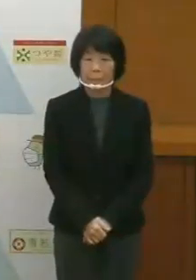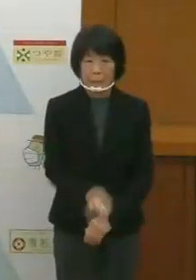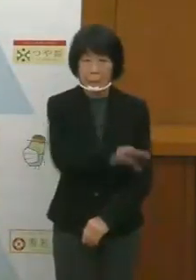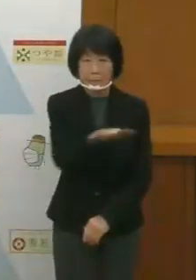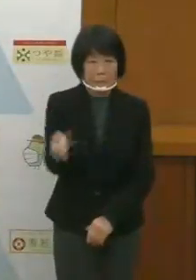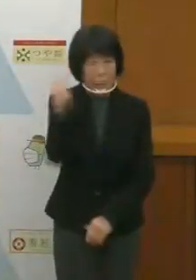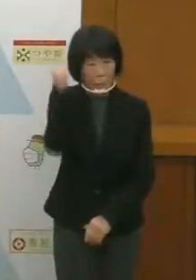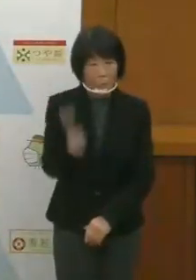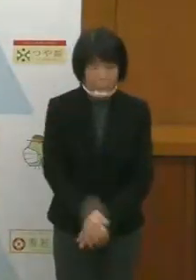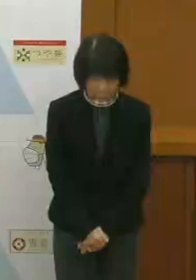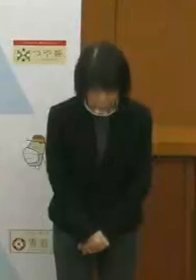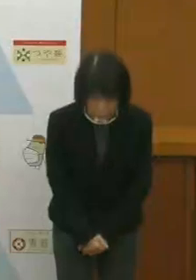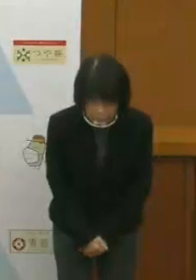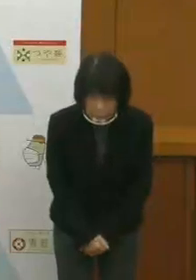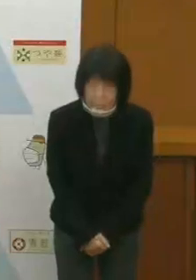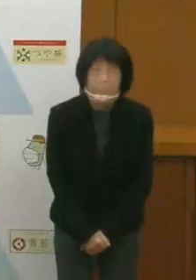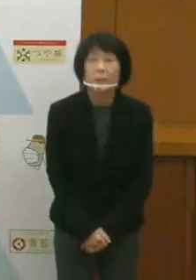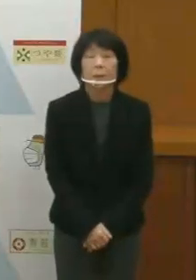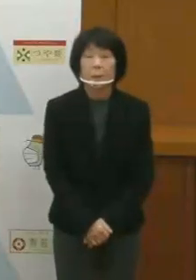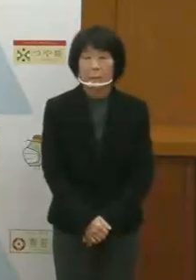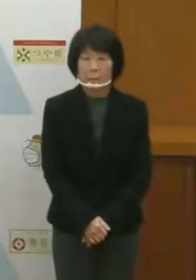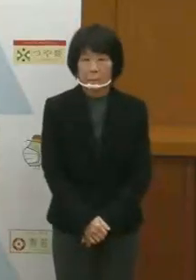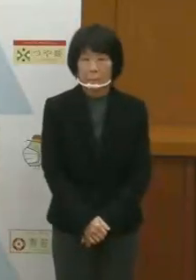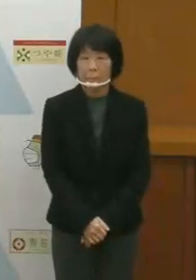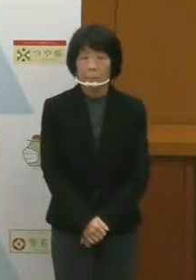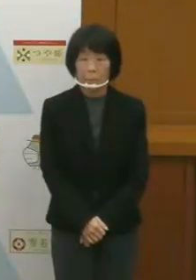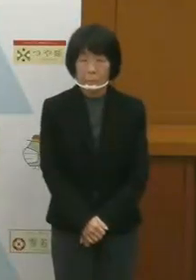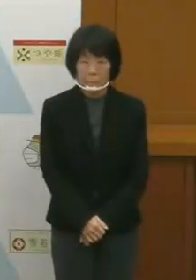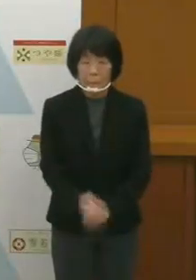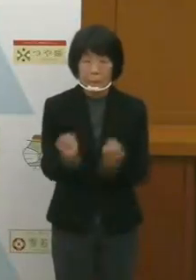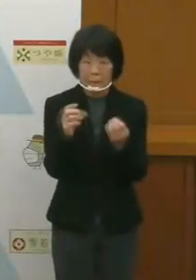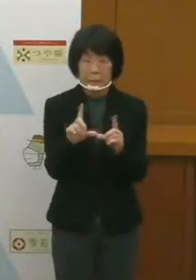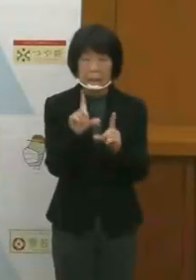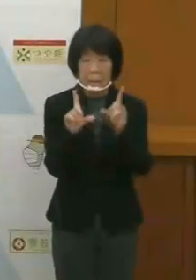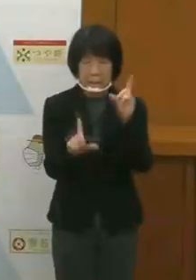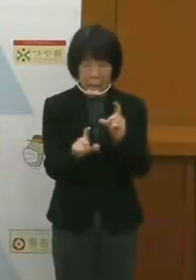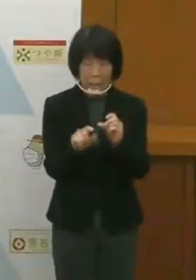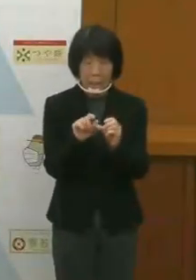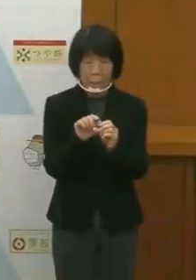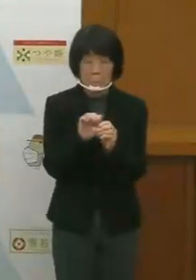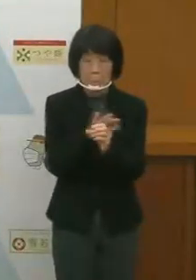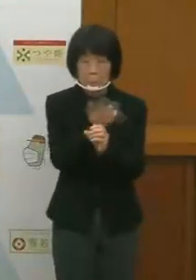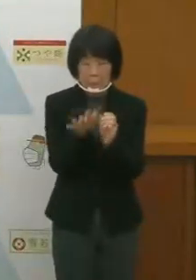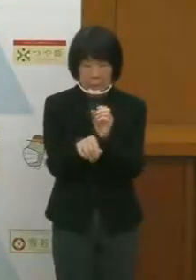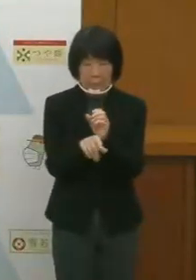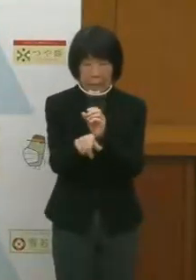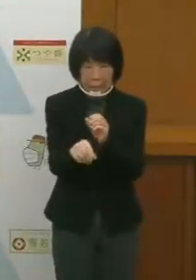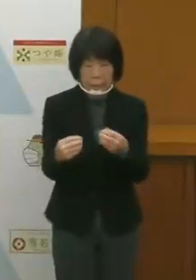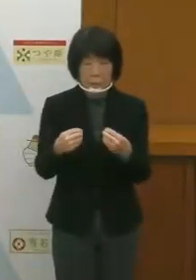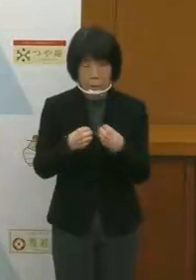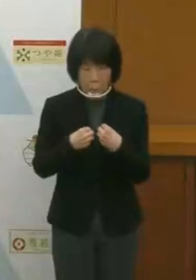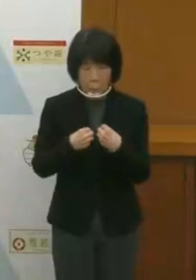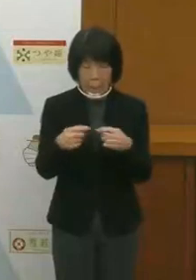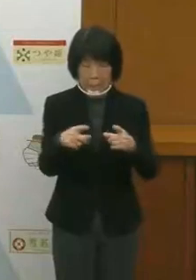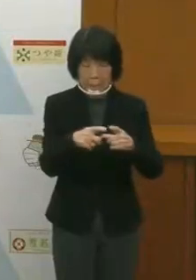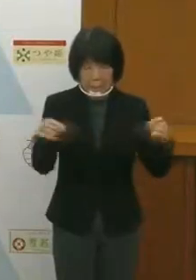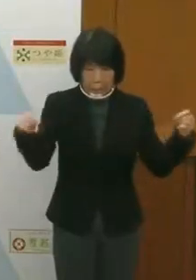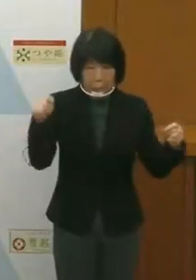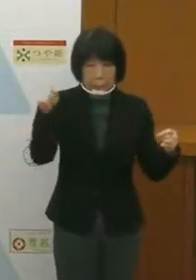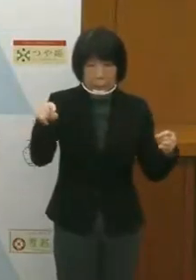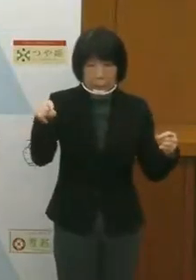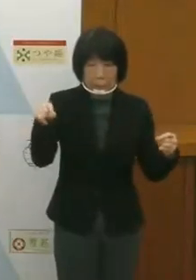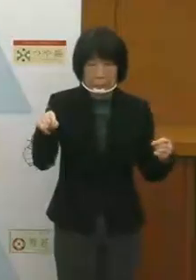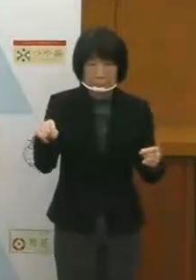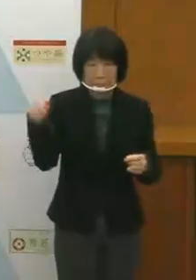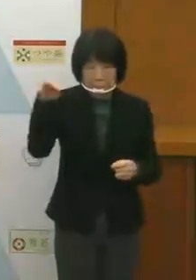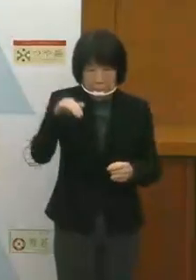皆さんおはようございます。新型コロナウイルス感染症ですけれども、全国的には第3